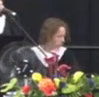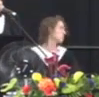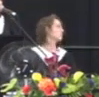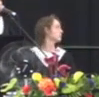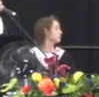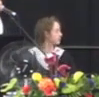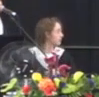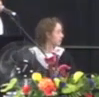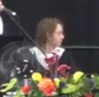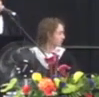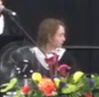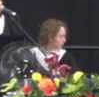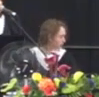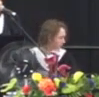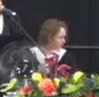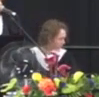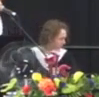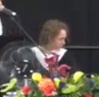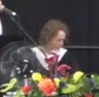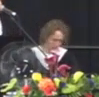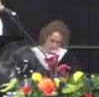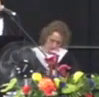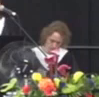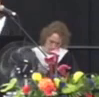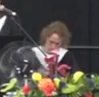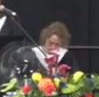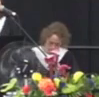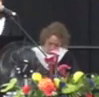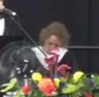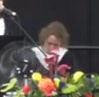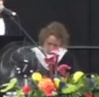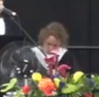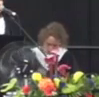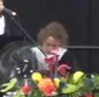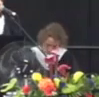Quisiera tantas cosas más, quisiera